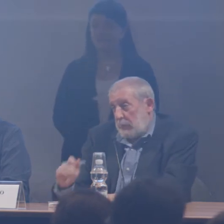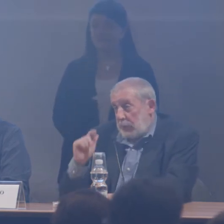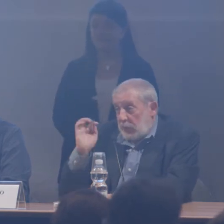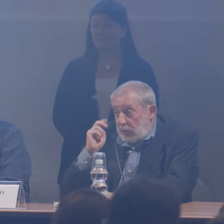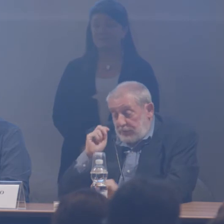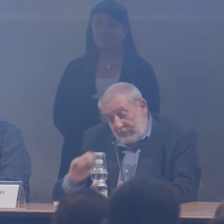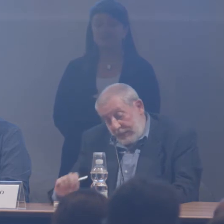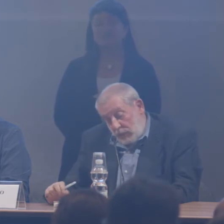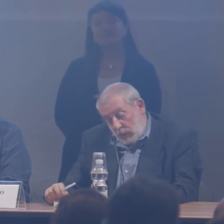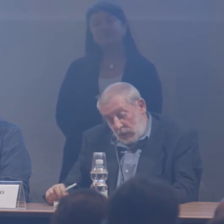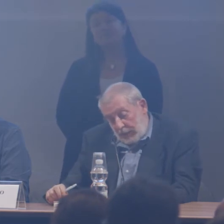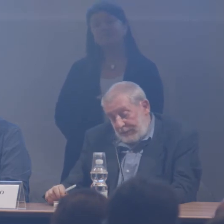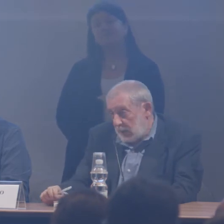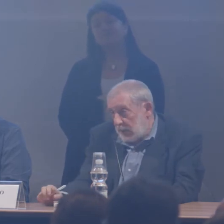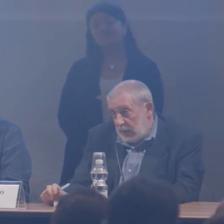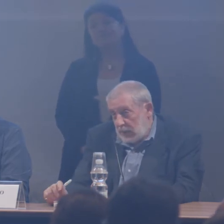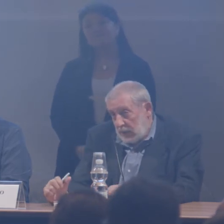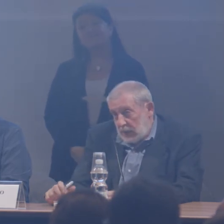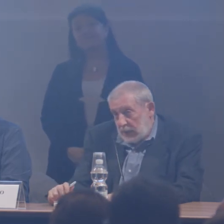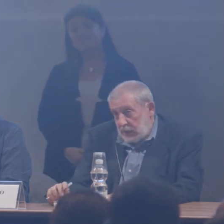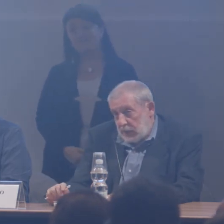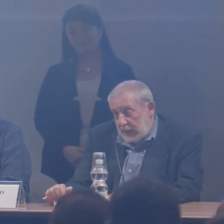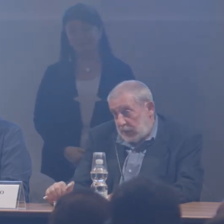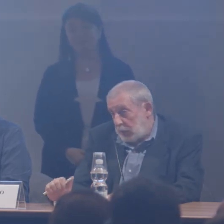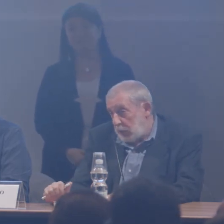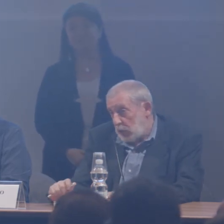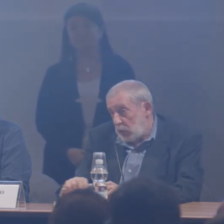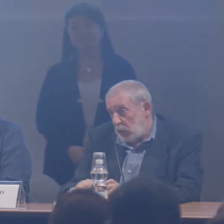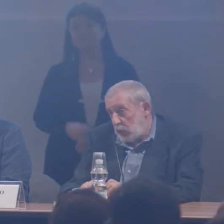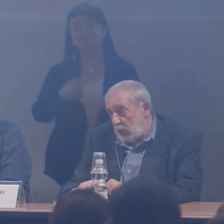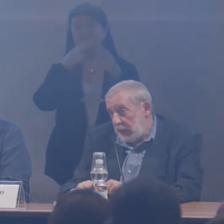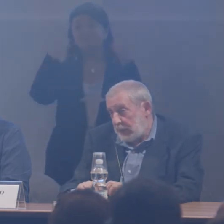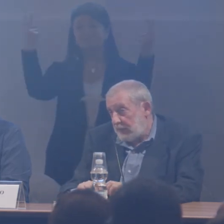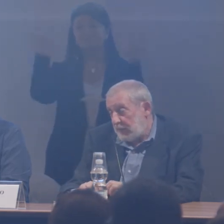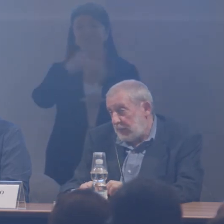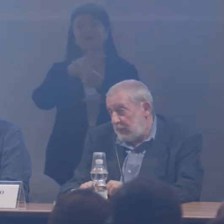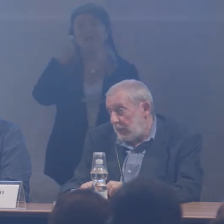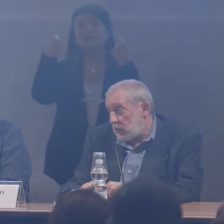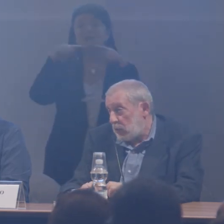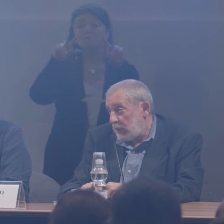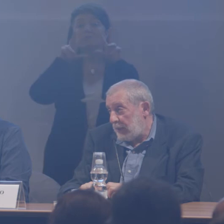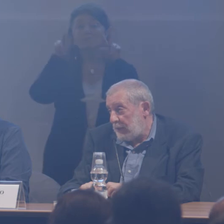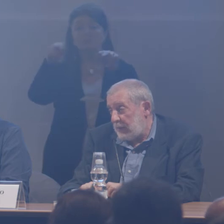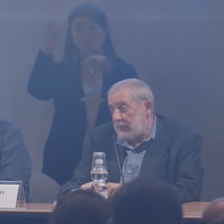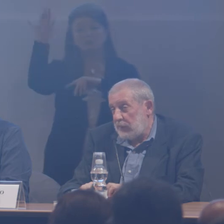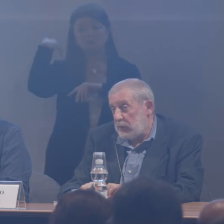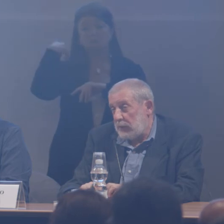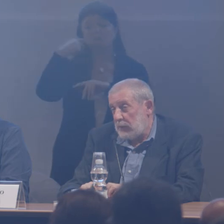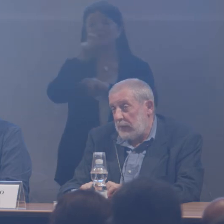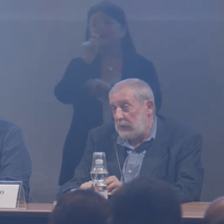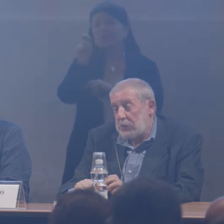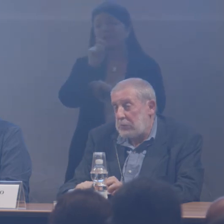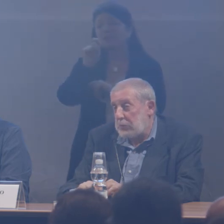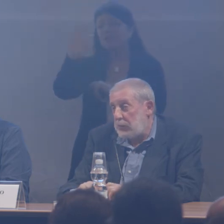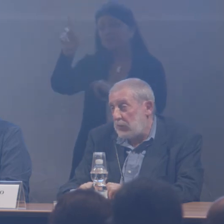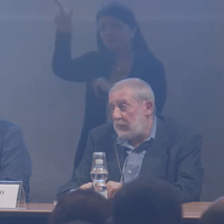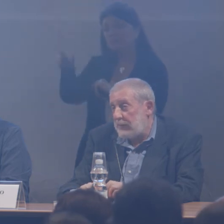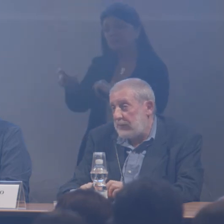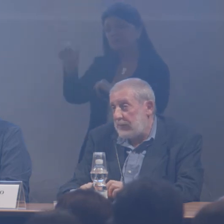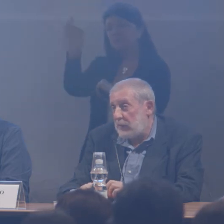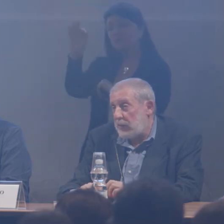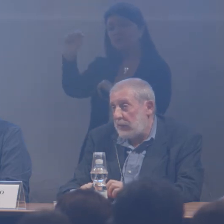È proprio vero quello che dice Grassi. Io mi ricordo una intervista di Falcone in televisione e a un certo